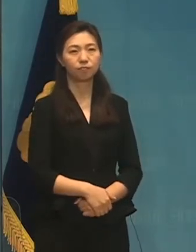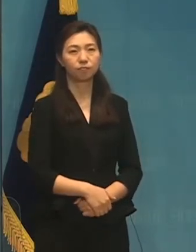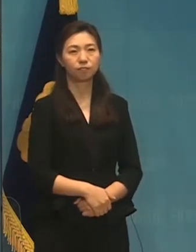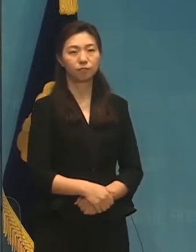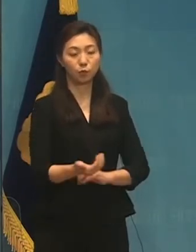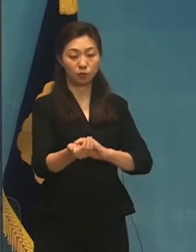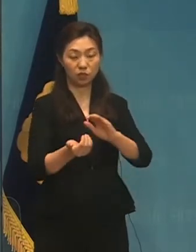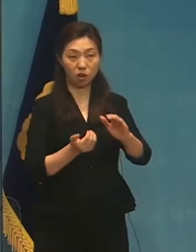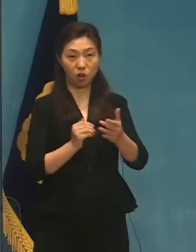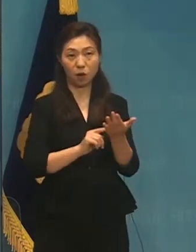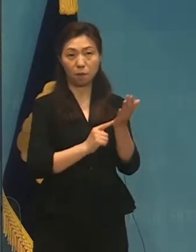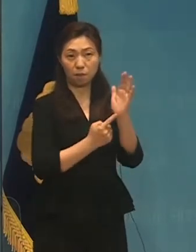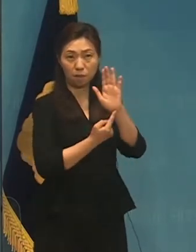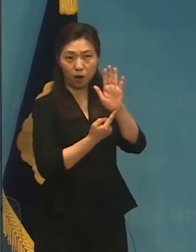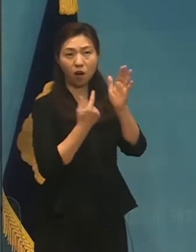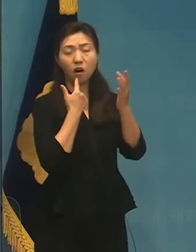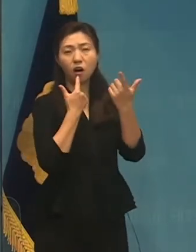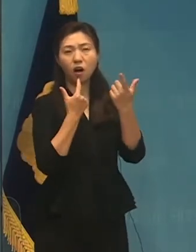앞서 발표드린